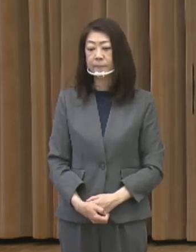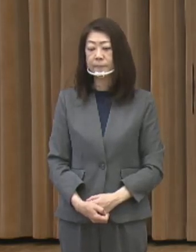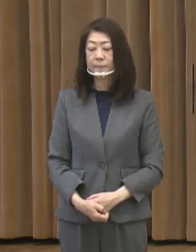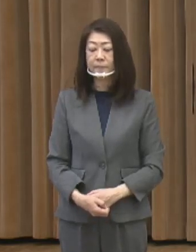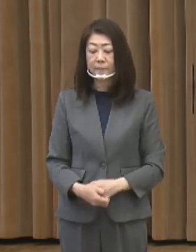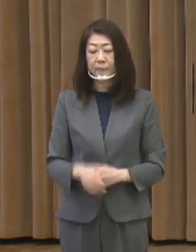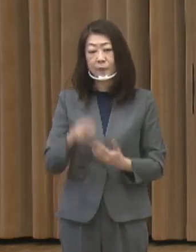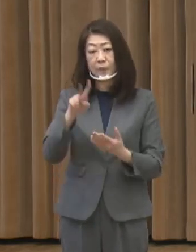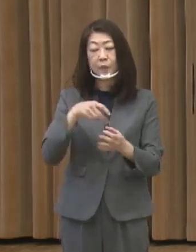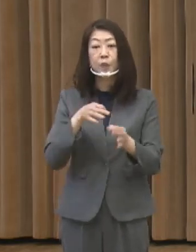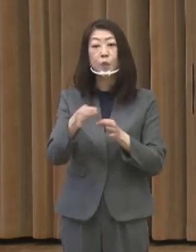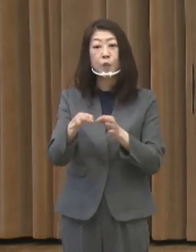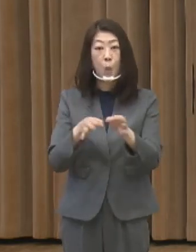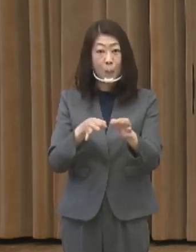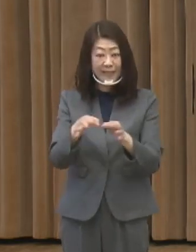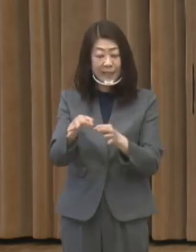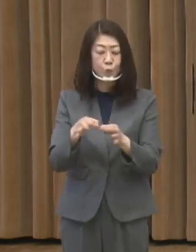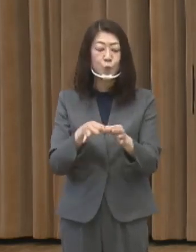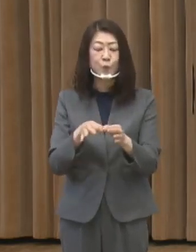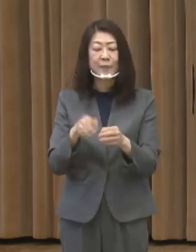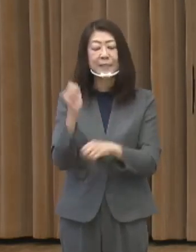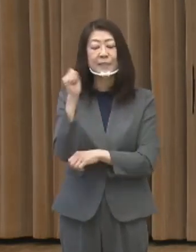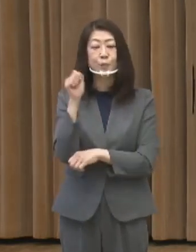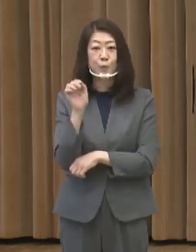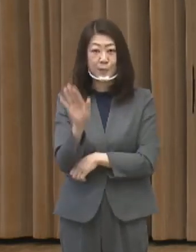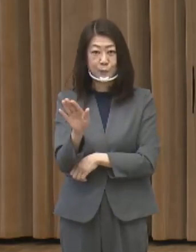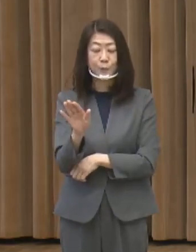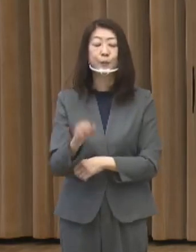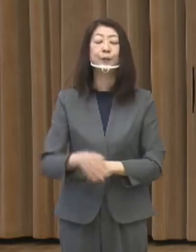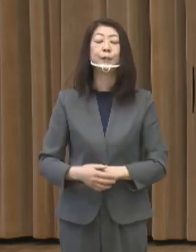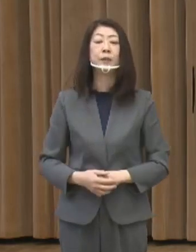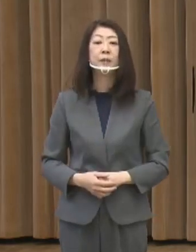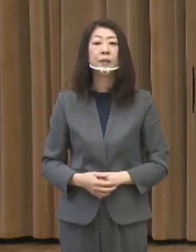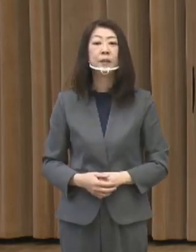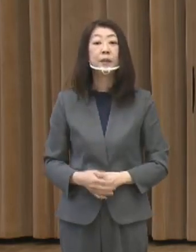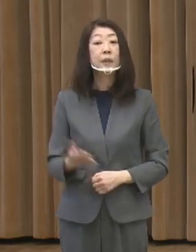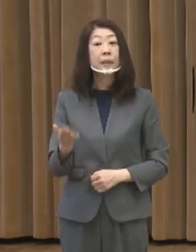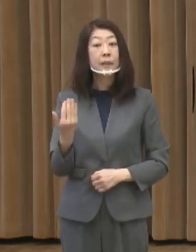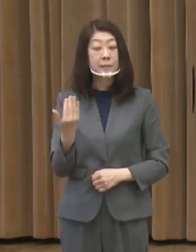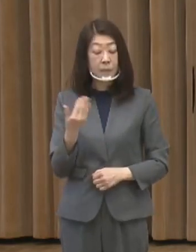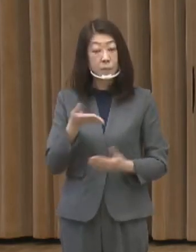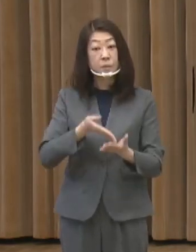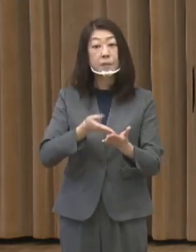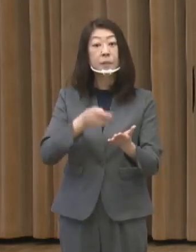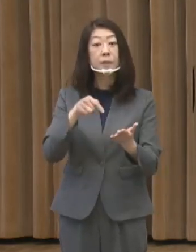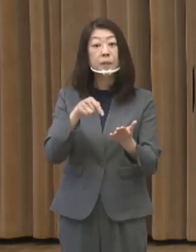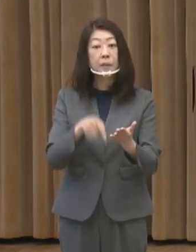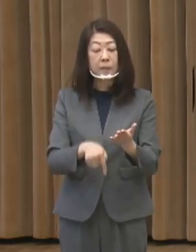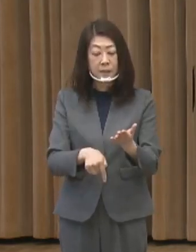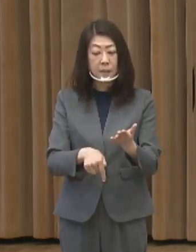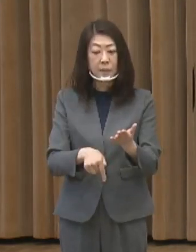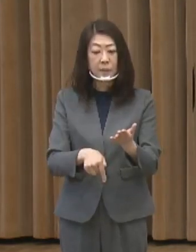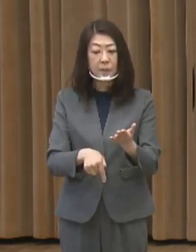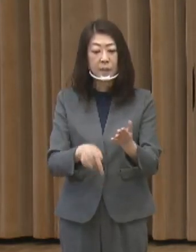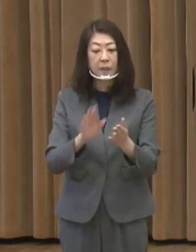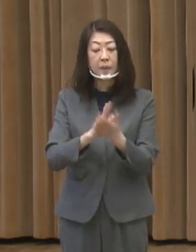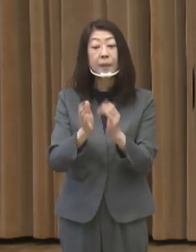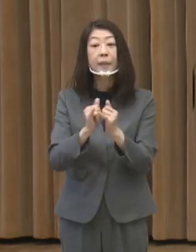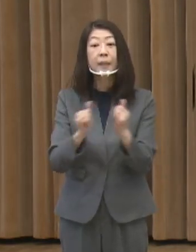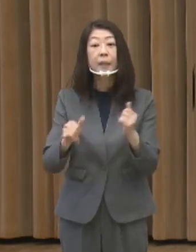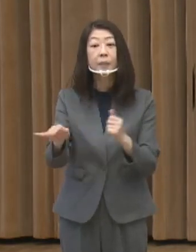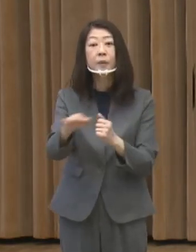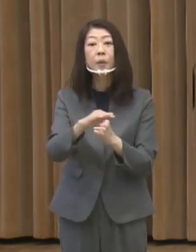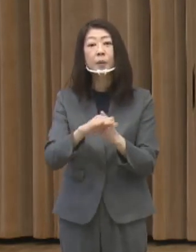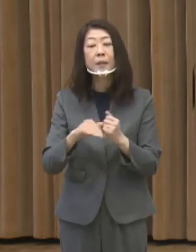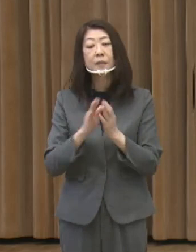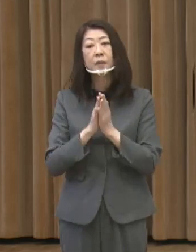読売新聞豊川です。よろしくお願いいたします。先ほど知事発表資料でナンバー10で県民の皆様へお願